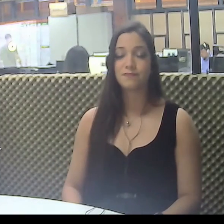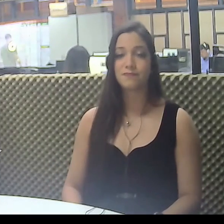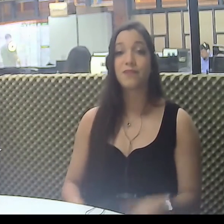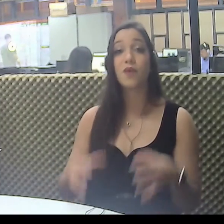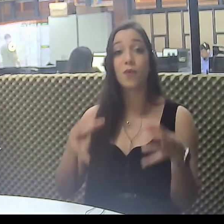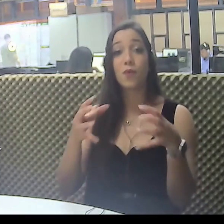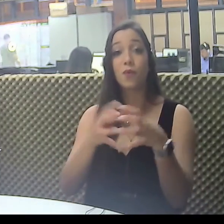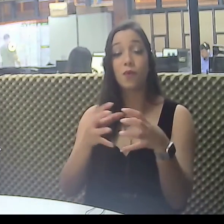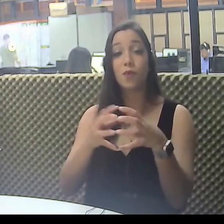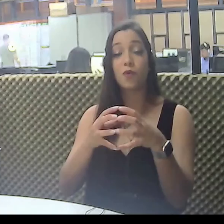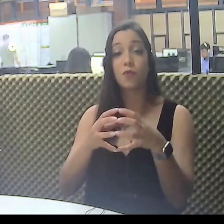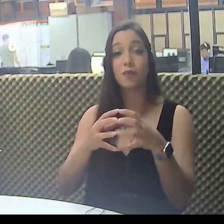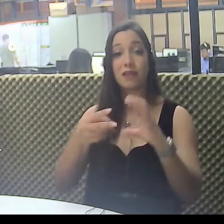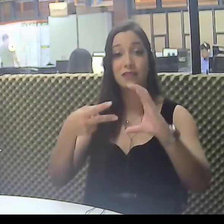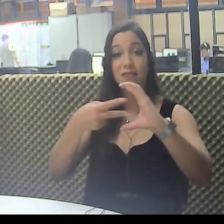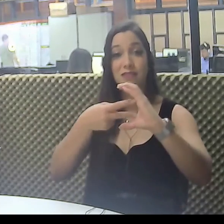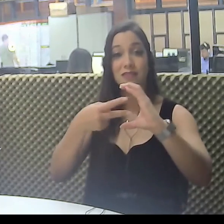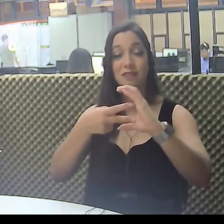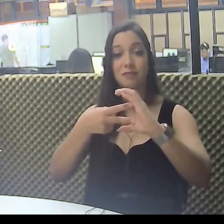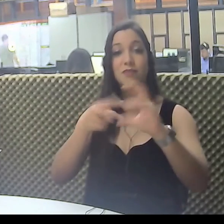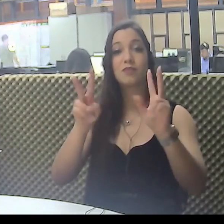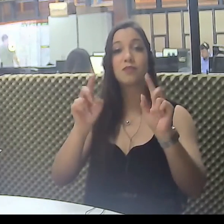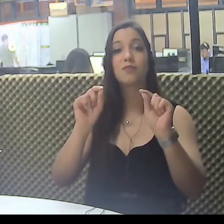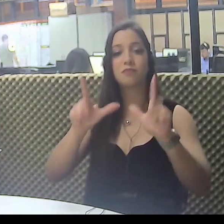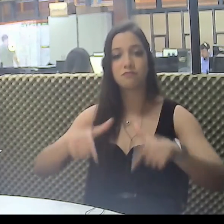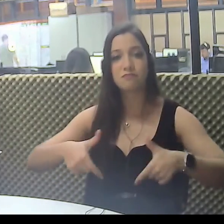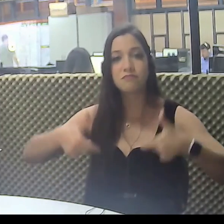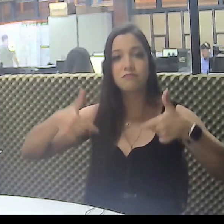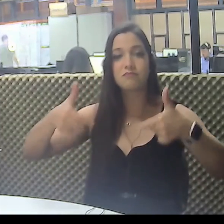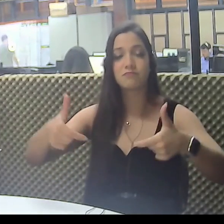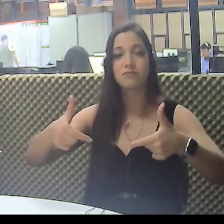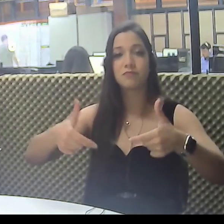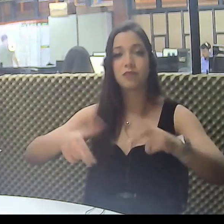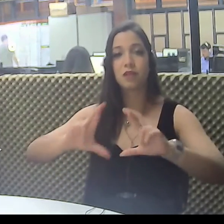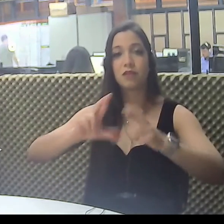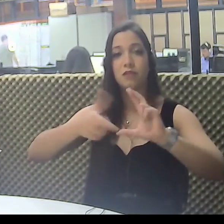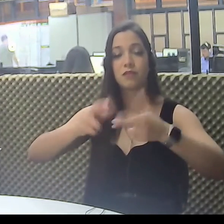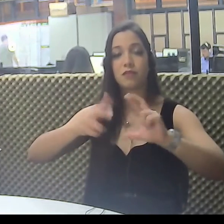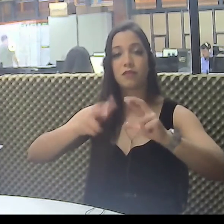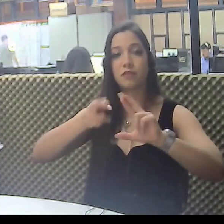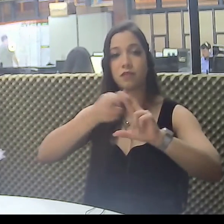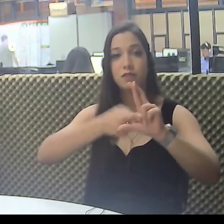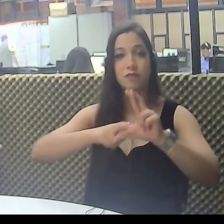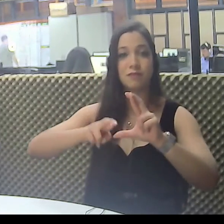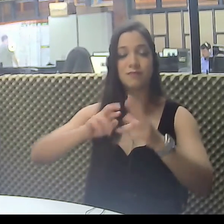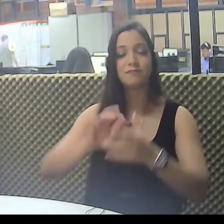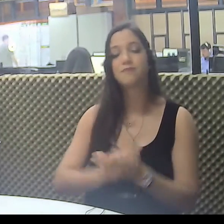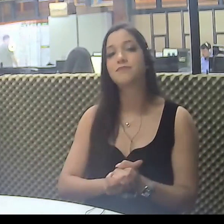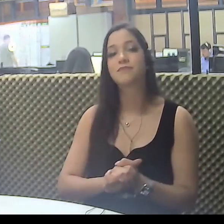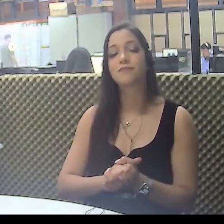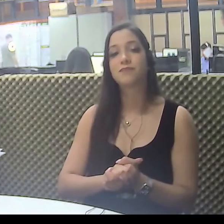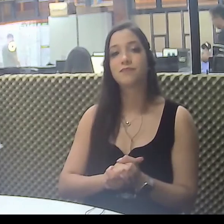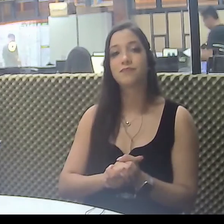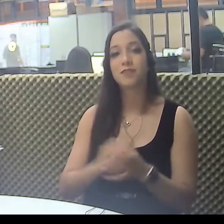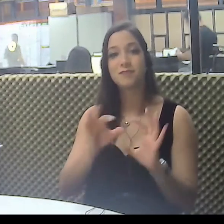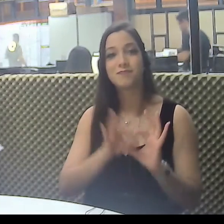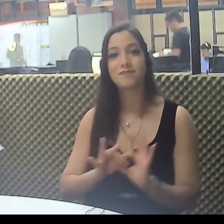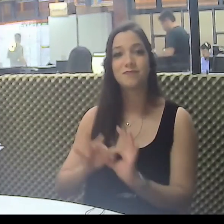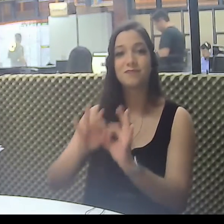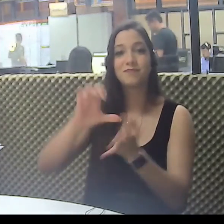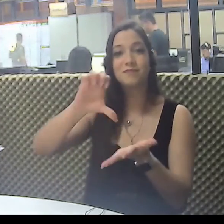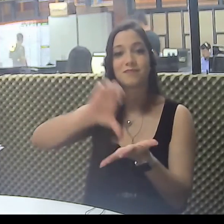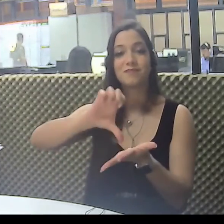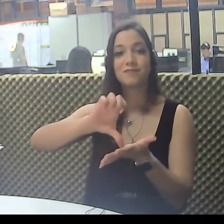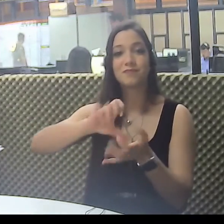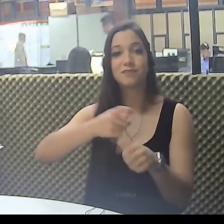Equipes do CEMEP conhecem sobre atuação de catadores e recicladores. A união entre o Núcleo de